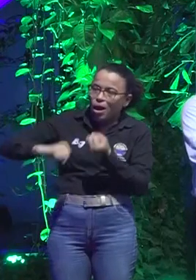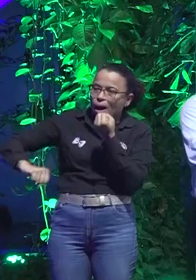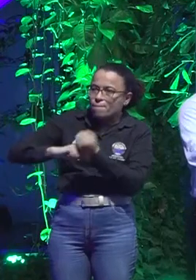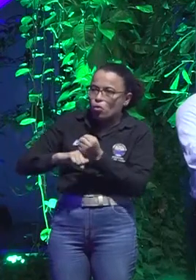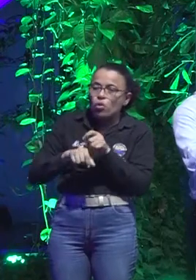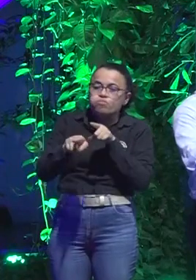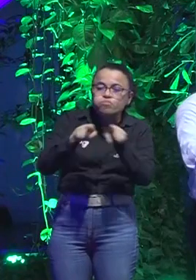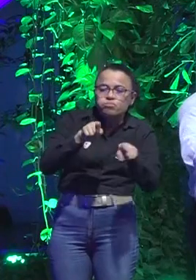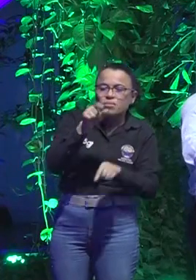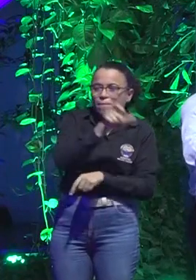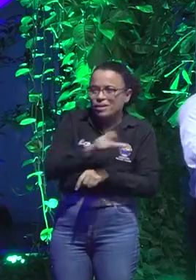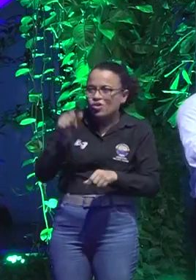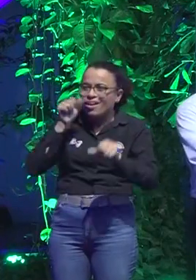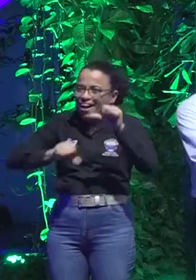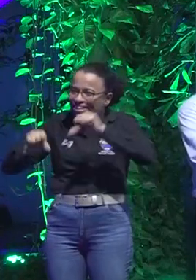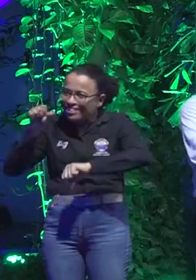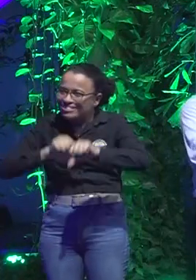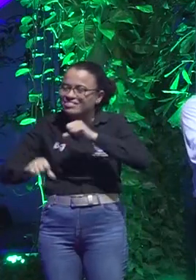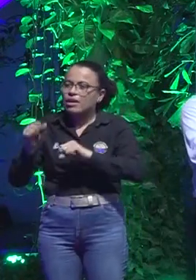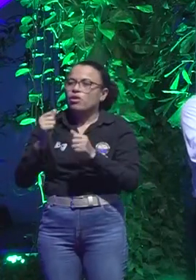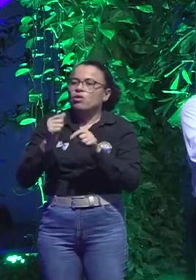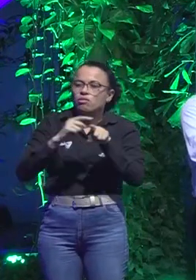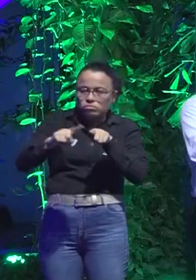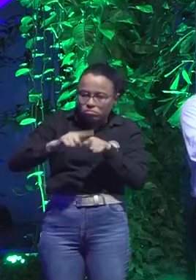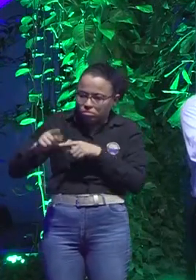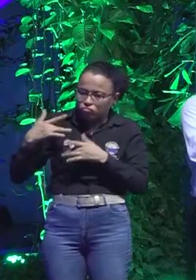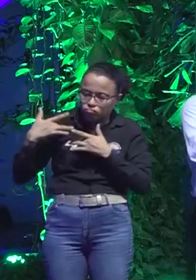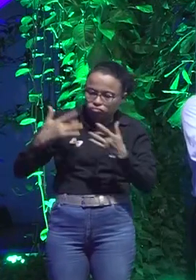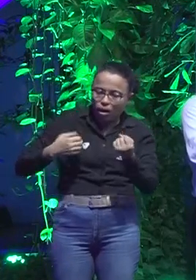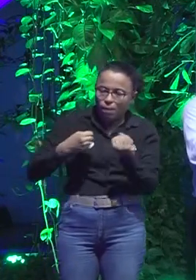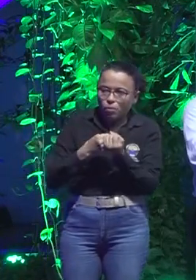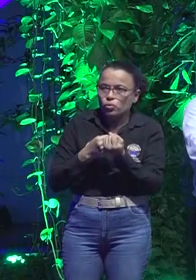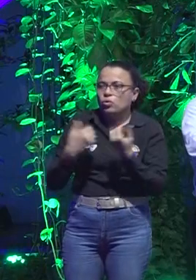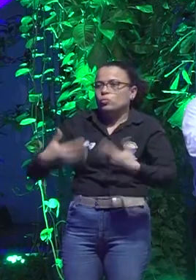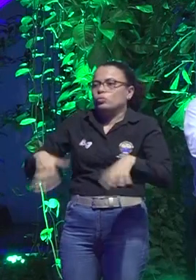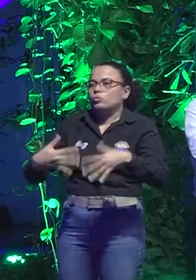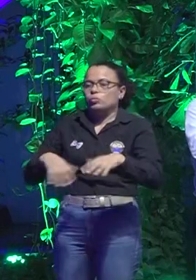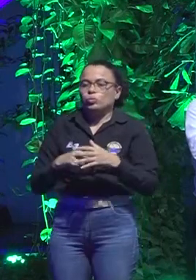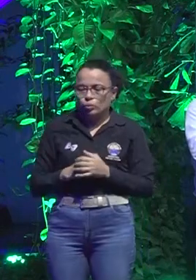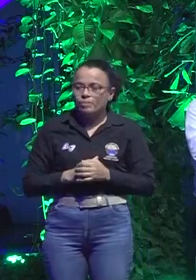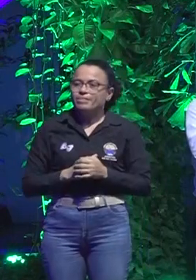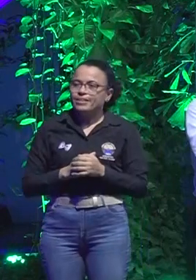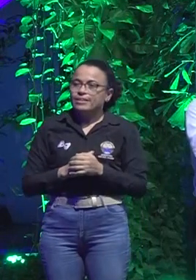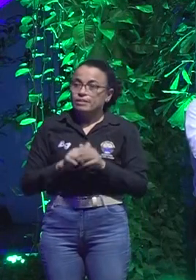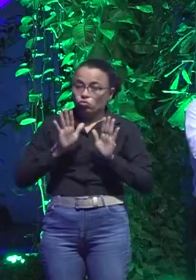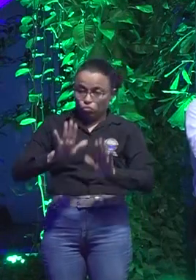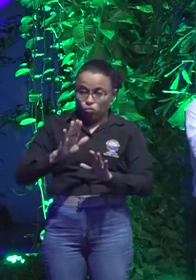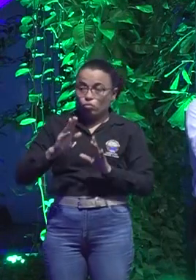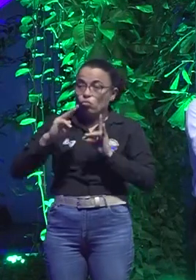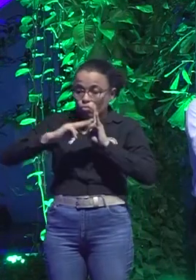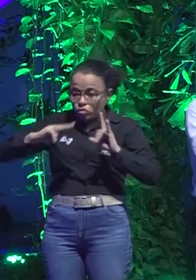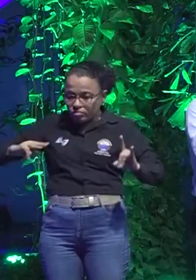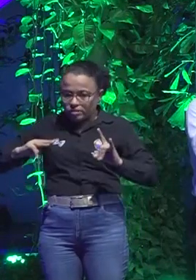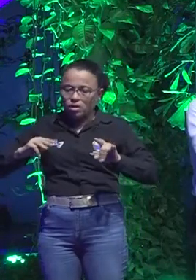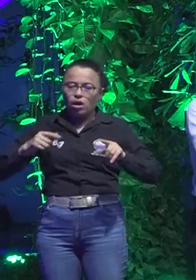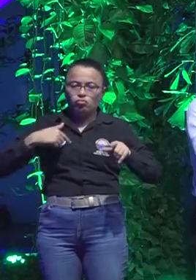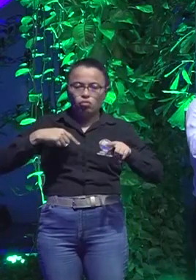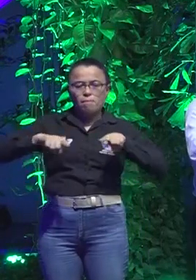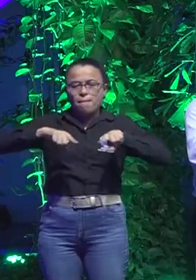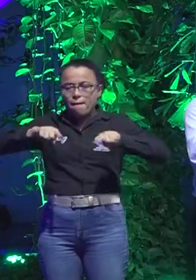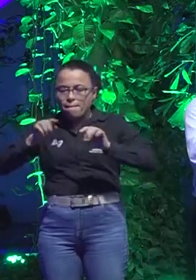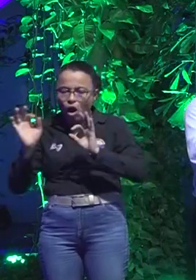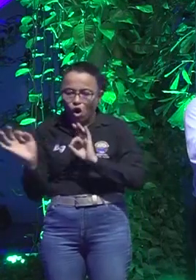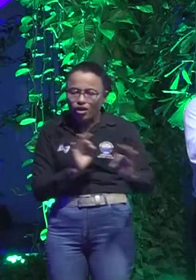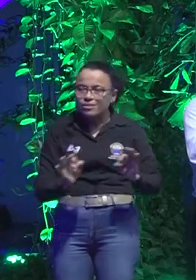gente que estuvo, gracias a qué, a la solidaridad de toda la gente. Entonces, es fácil dirigir una universidad donde la gente